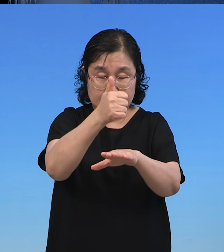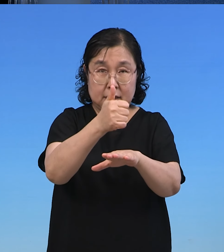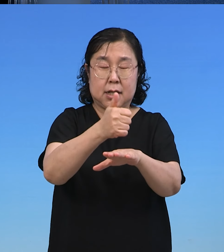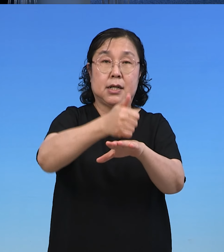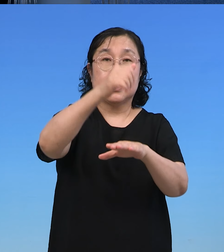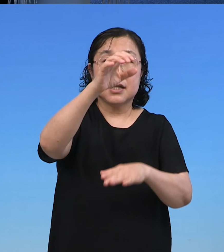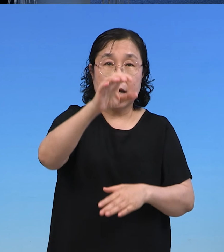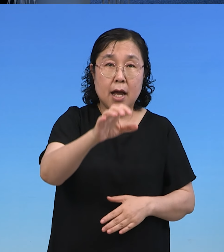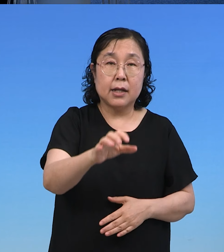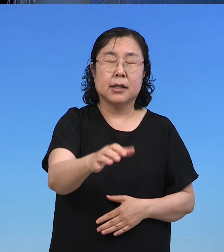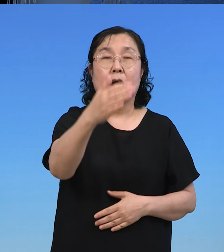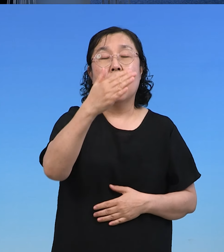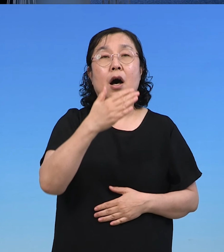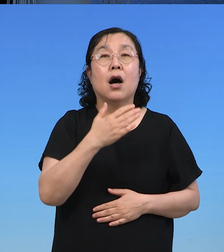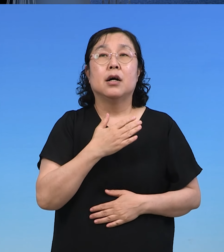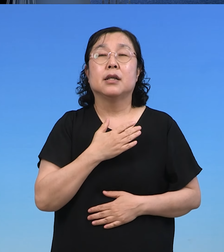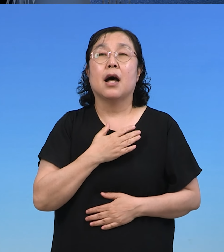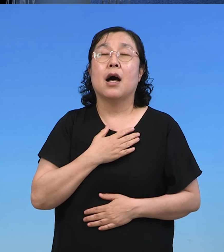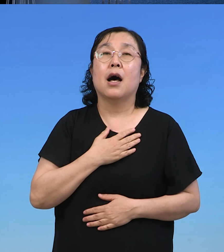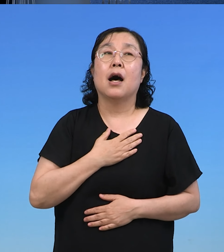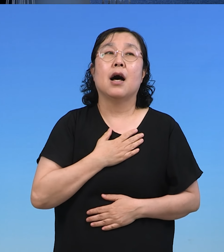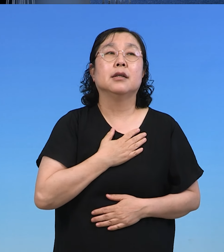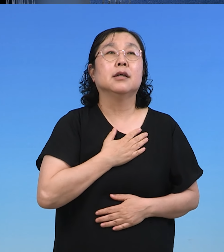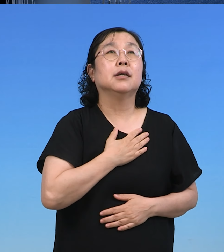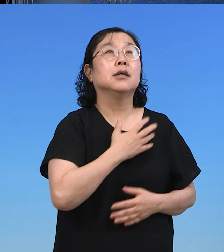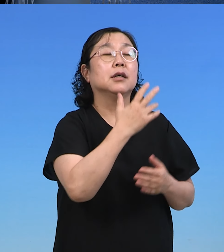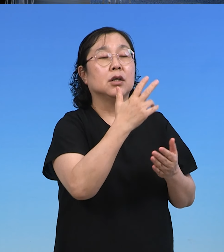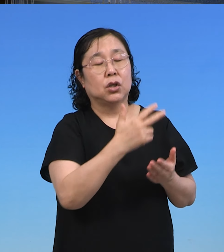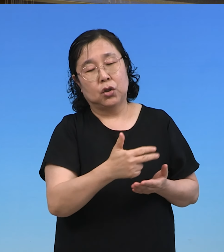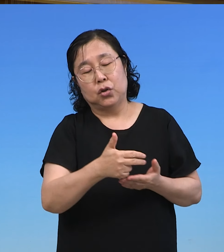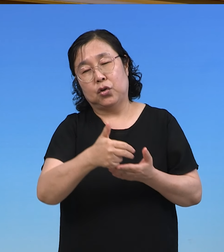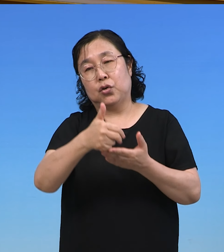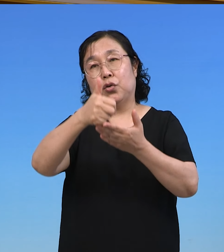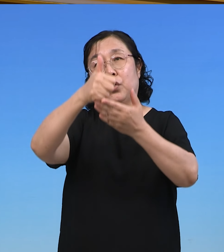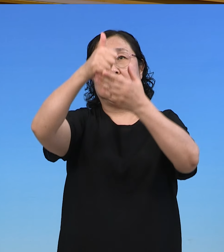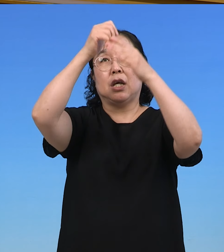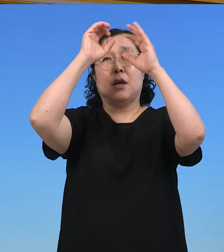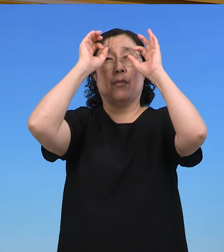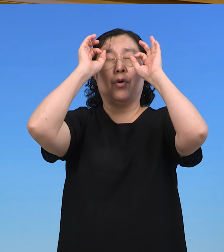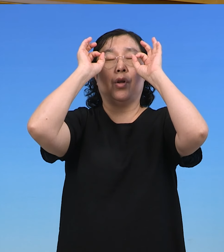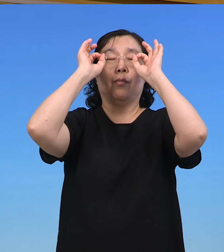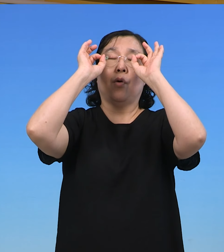이 소망, 나는 주님을 보리라.